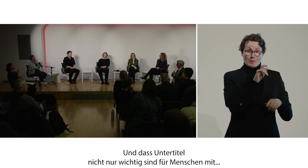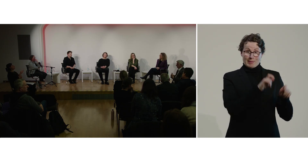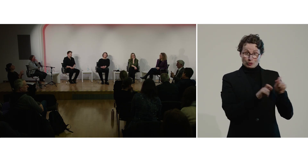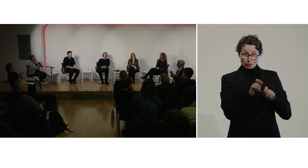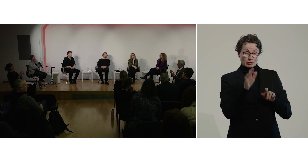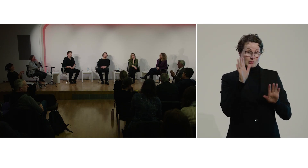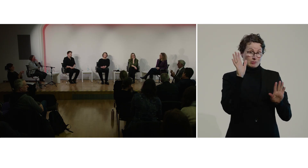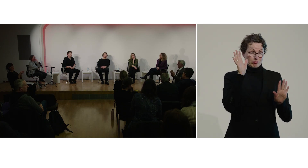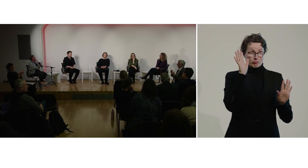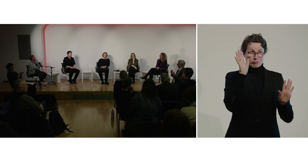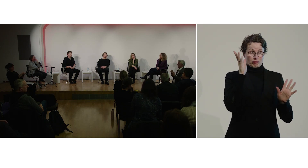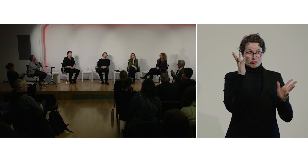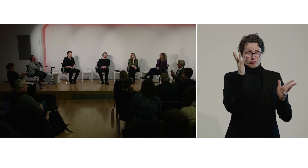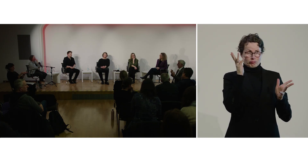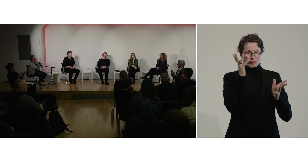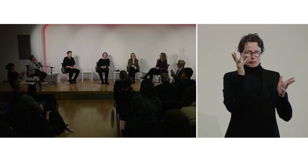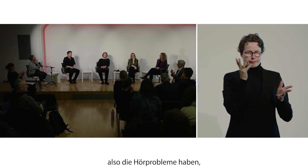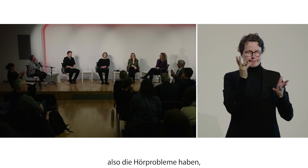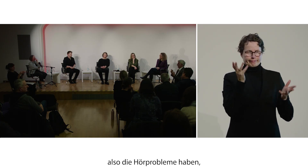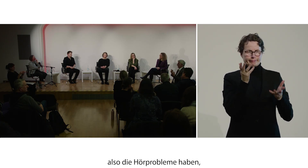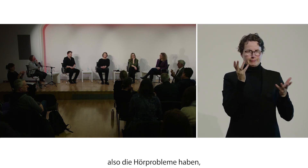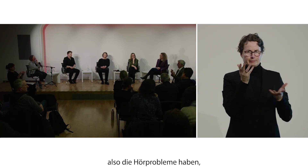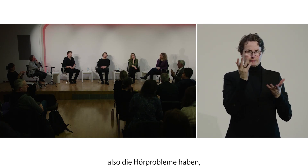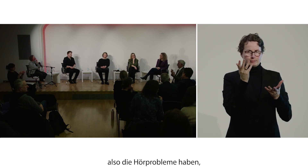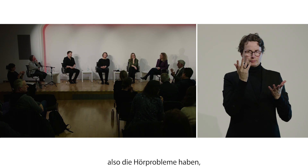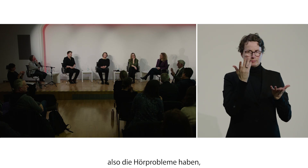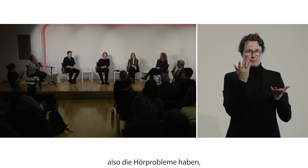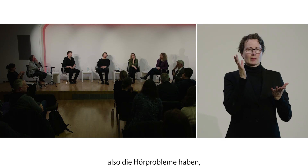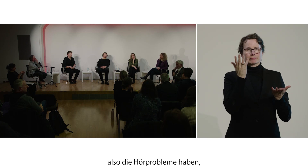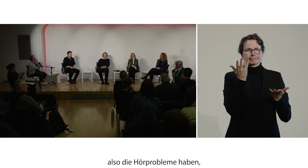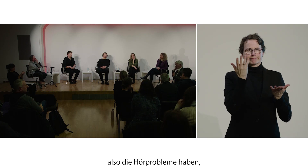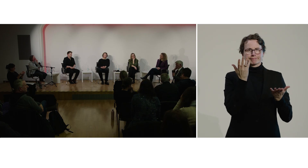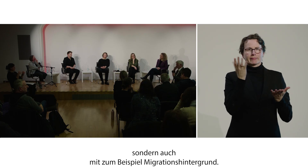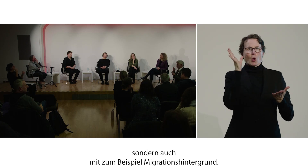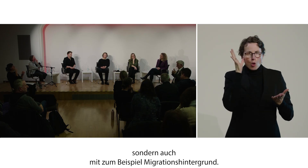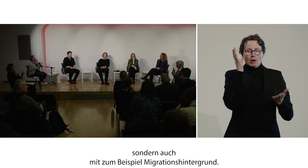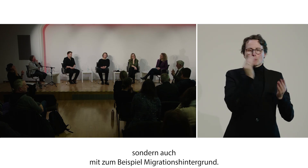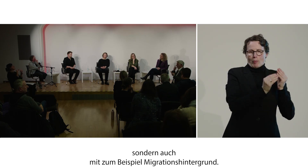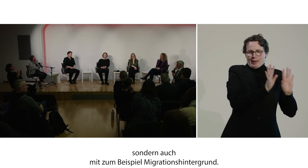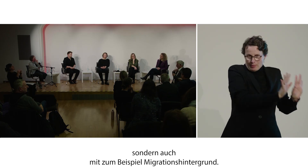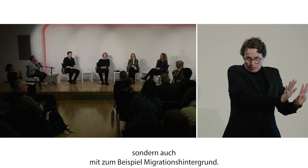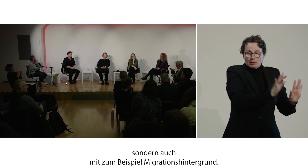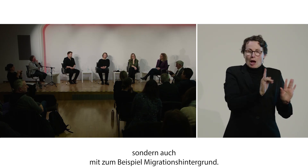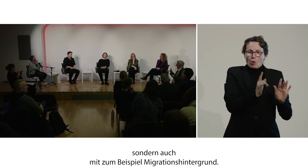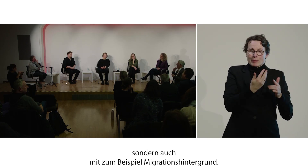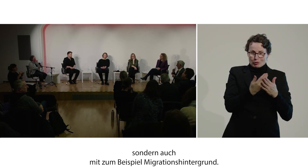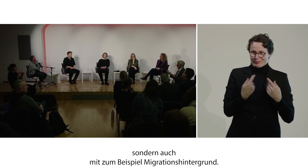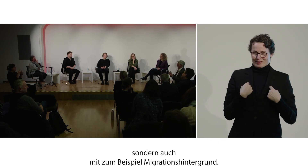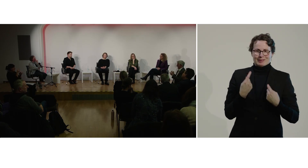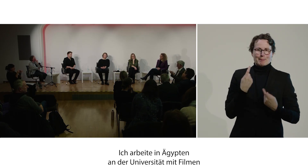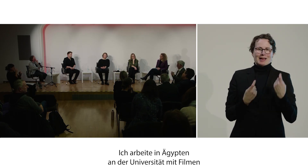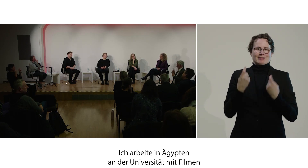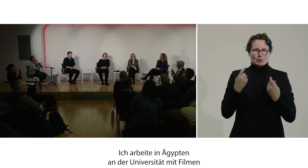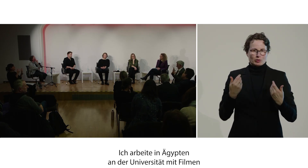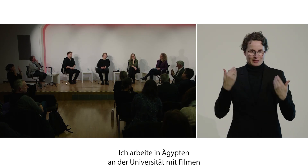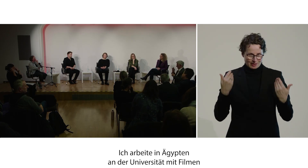also die Hörprobleme haben, sondern auch mit zum Beispiel Migrationshintergrund.